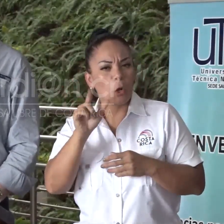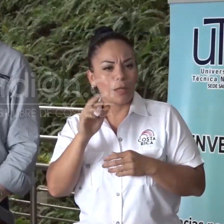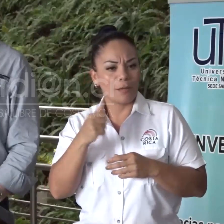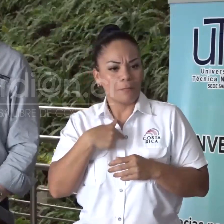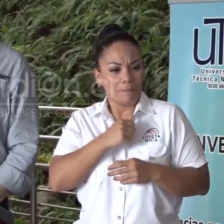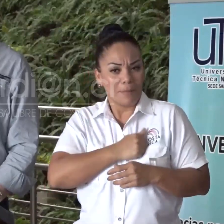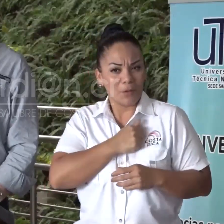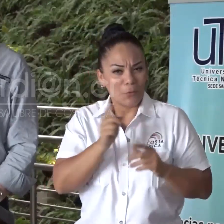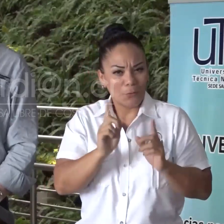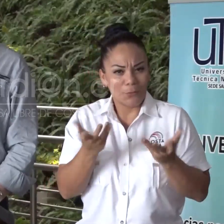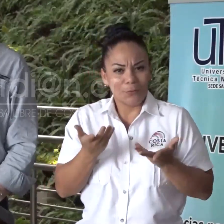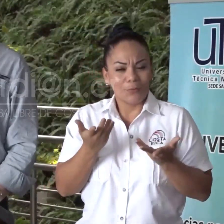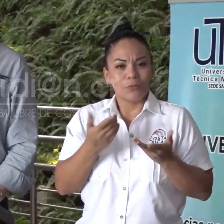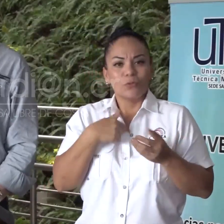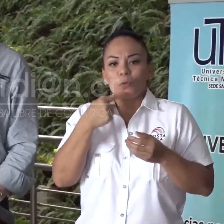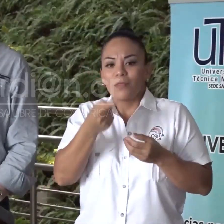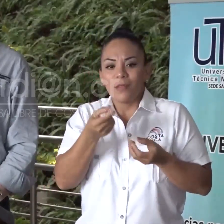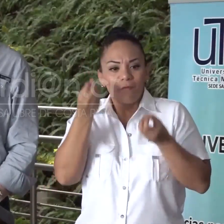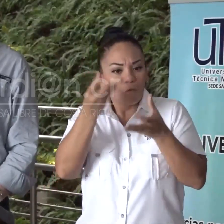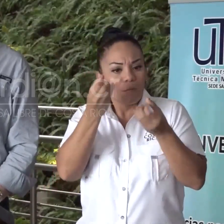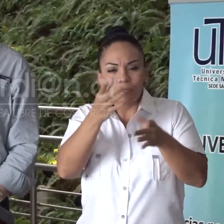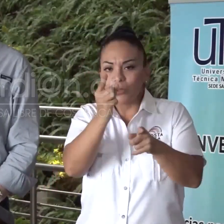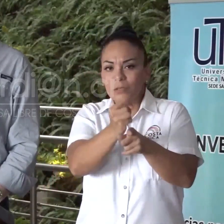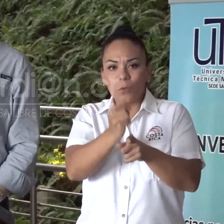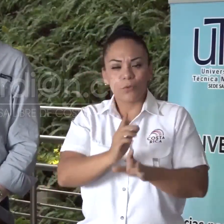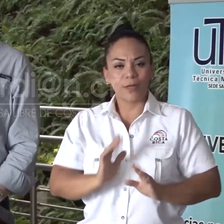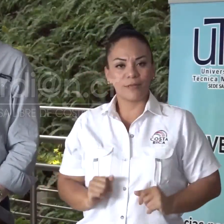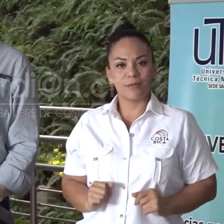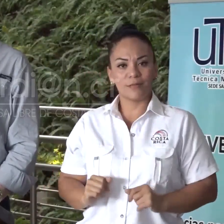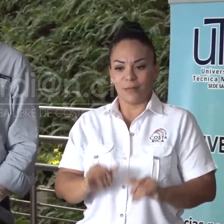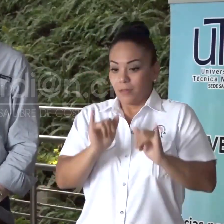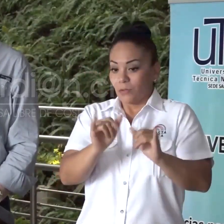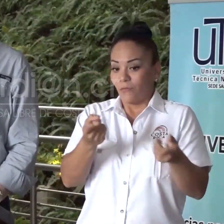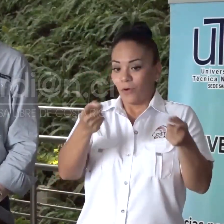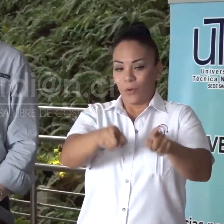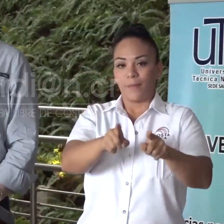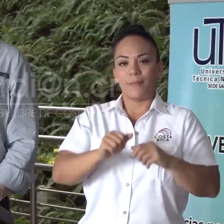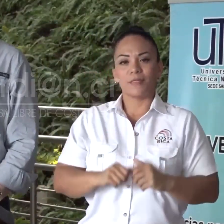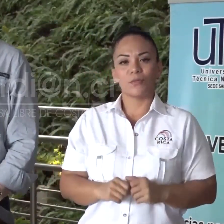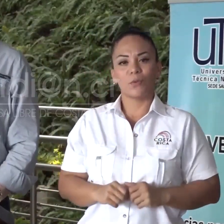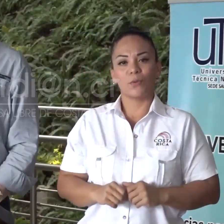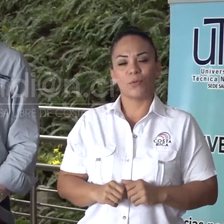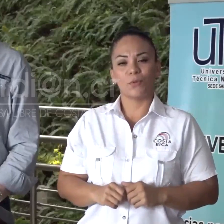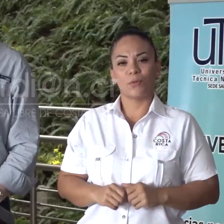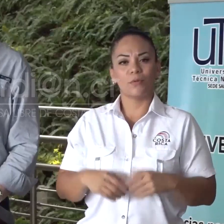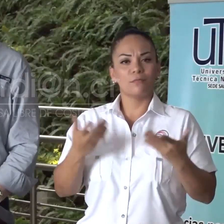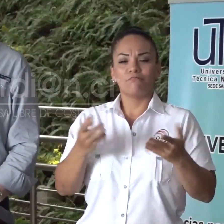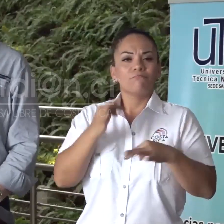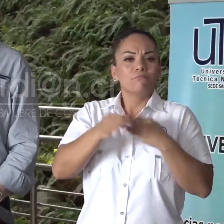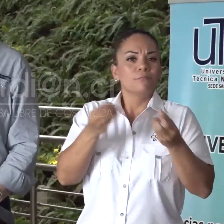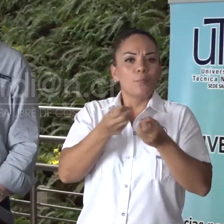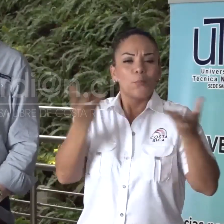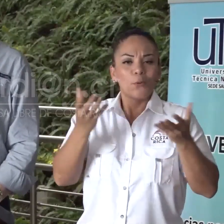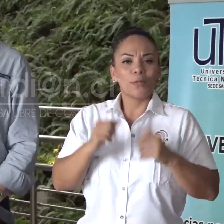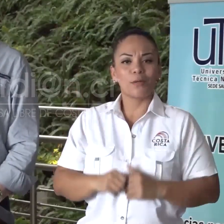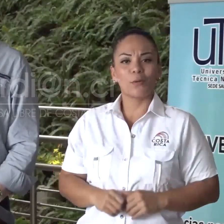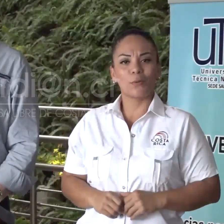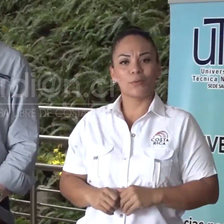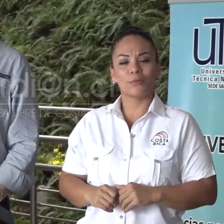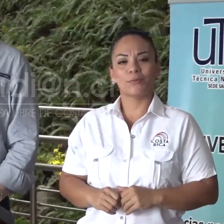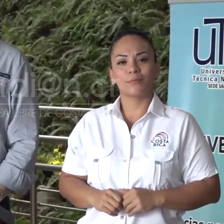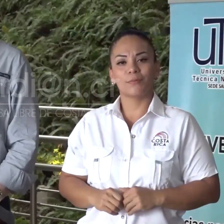son informaciones correctas, porque eso es lo que ocurrió, y de carácter público?